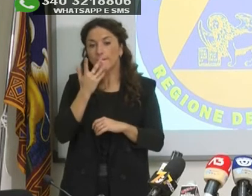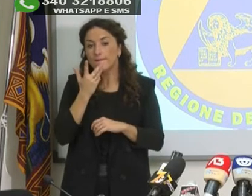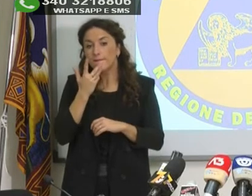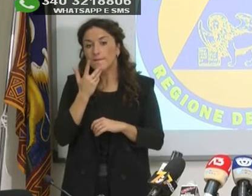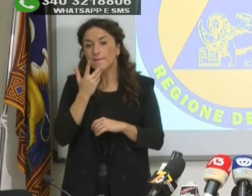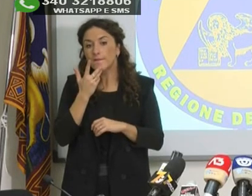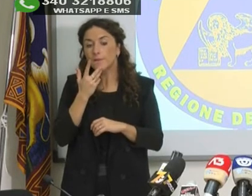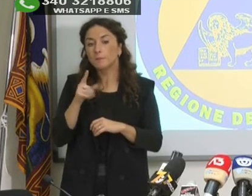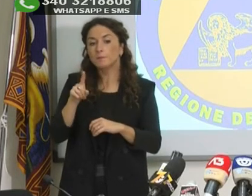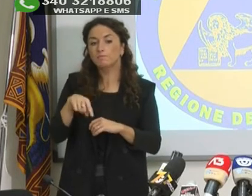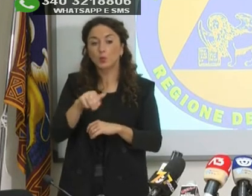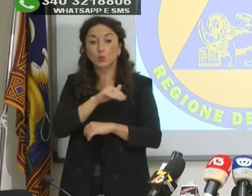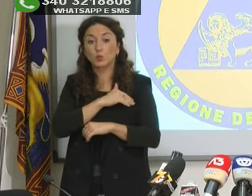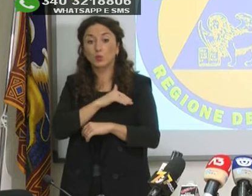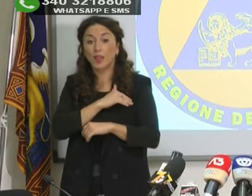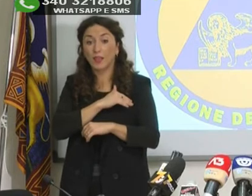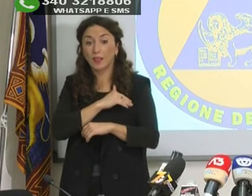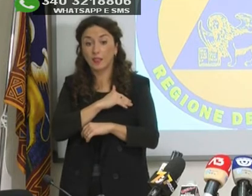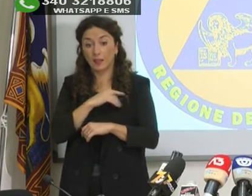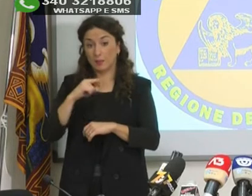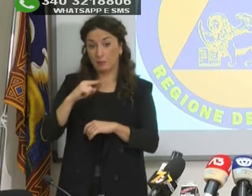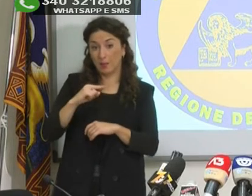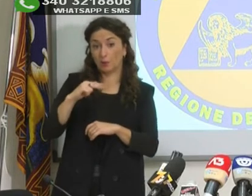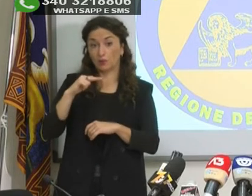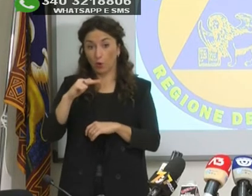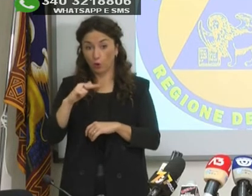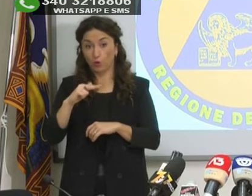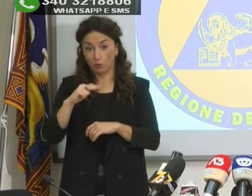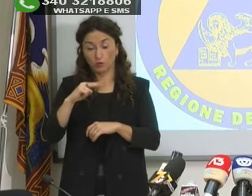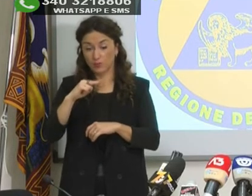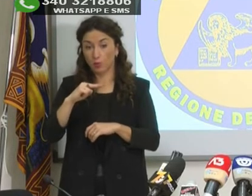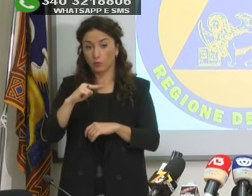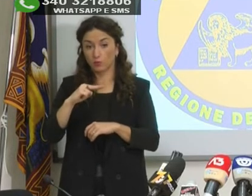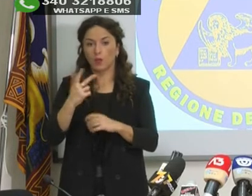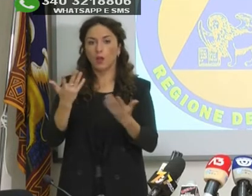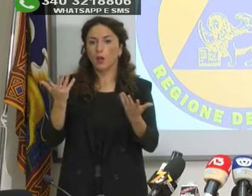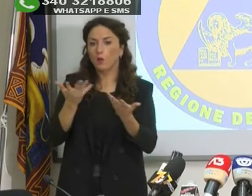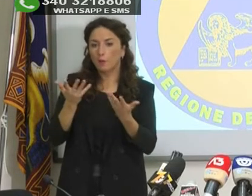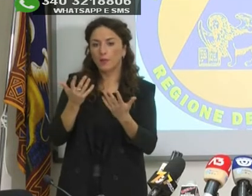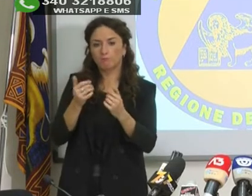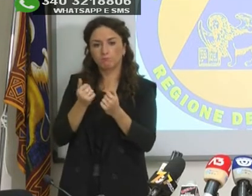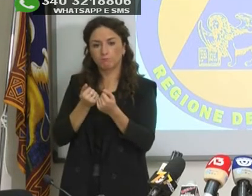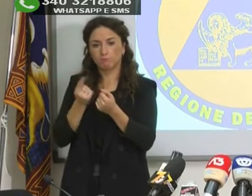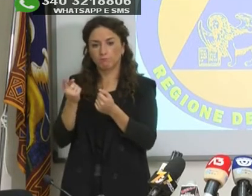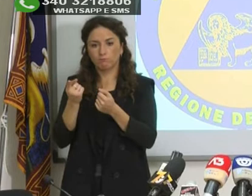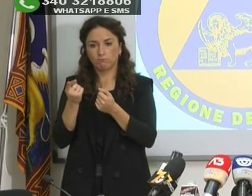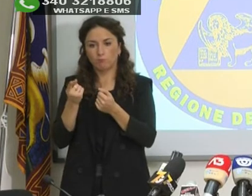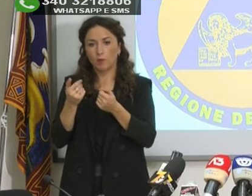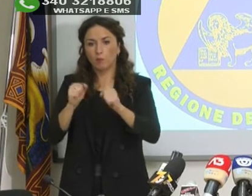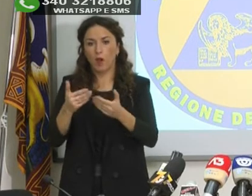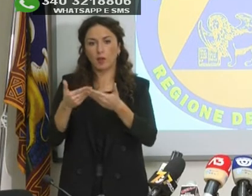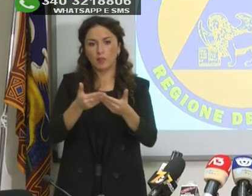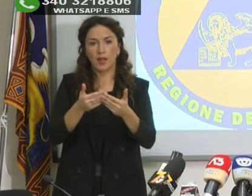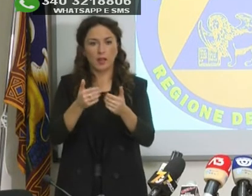in circolo anche gli studenti dei primi anni, o tramite contact tracing, oppure insomma in altre situazioni,